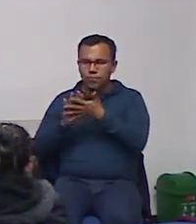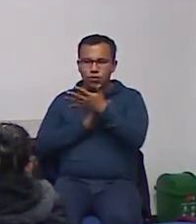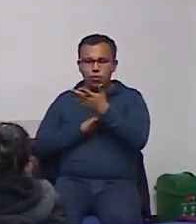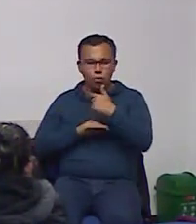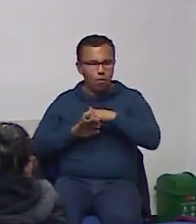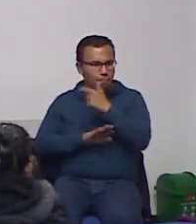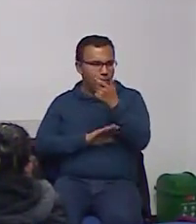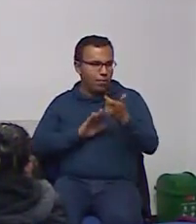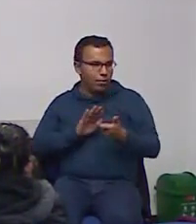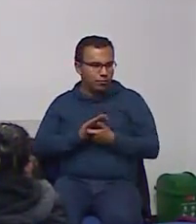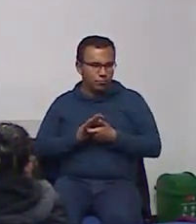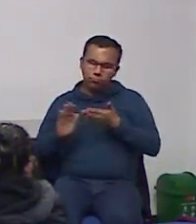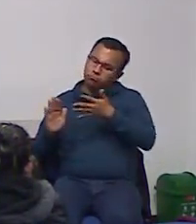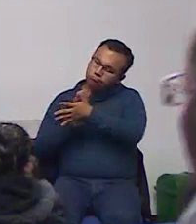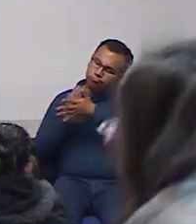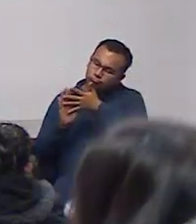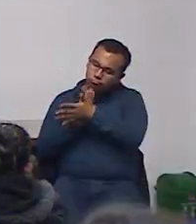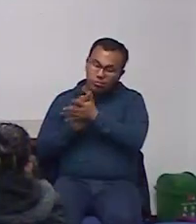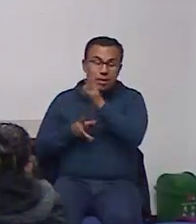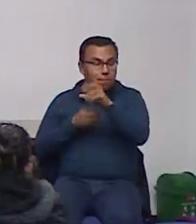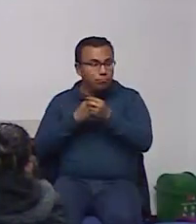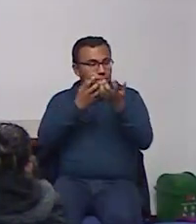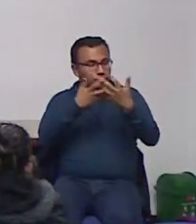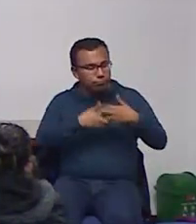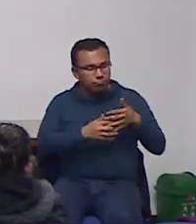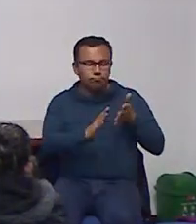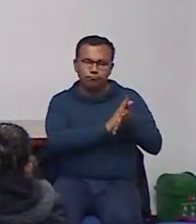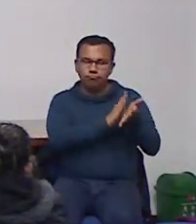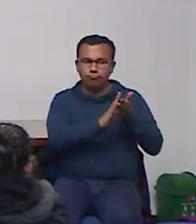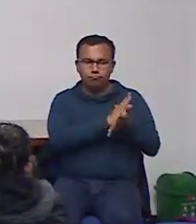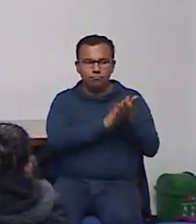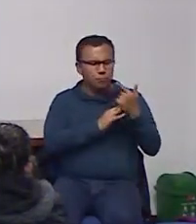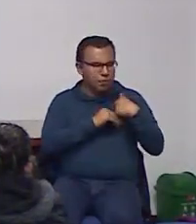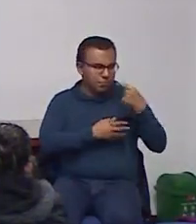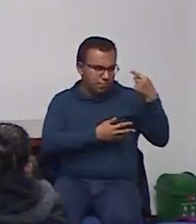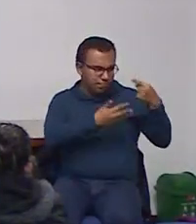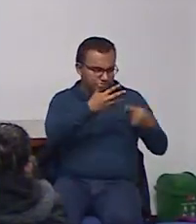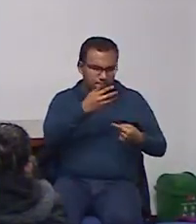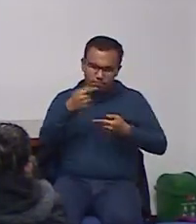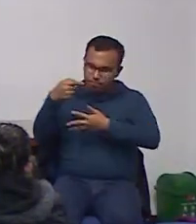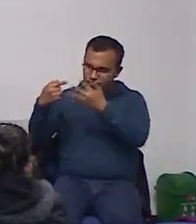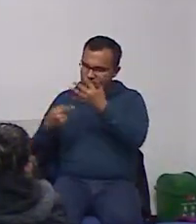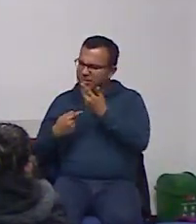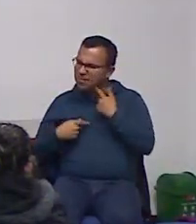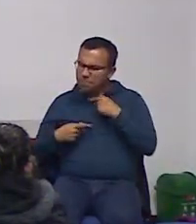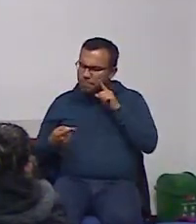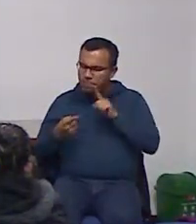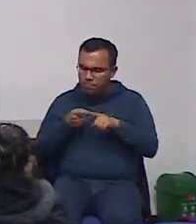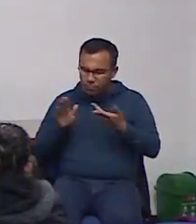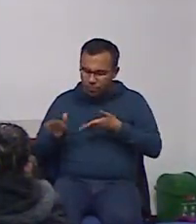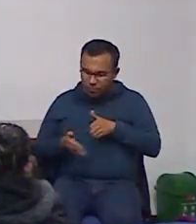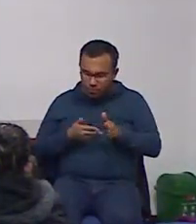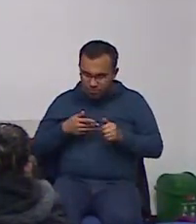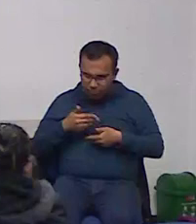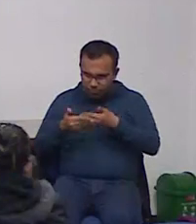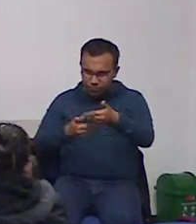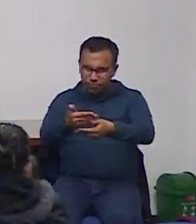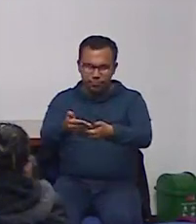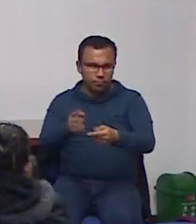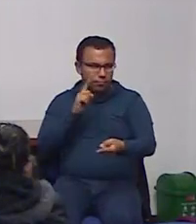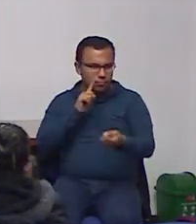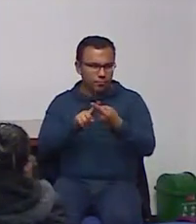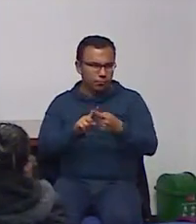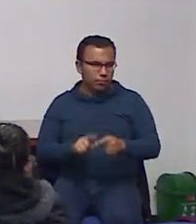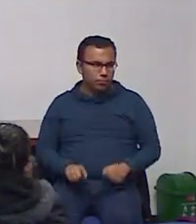informe a Best bodies y a la empresa eh contando qué es lo que hemos identificado y cuál es el plan de trabajo que vamos a hacer con el chico o con la chica